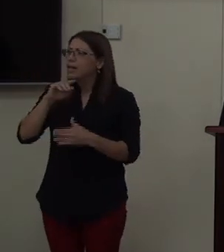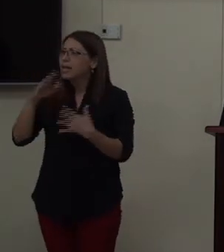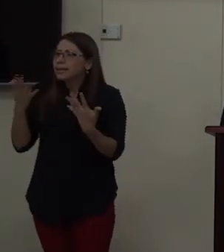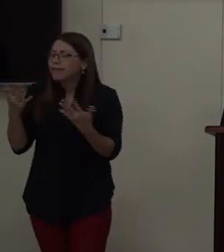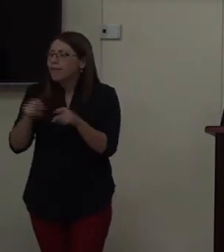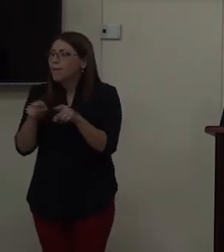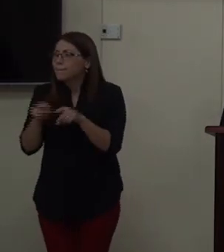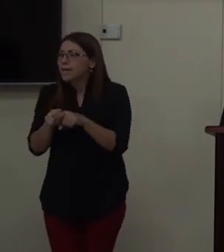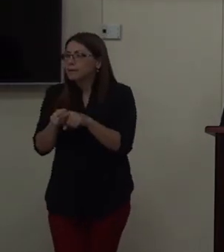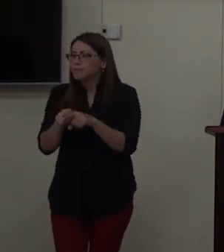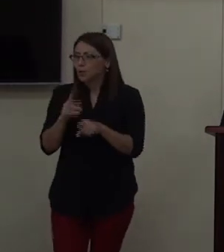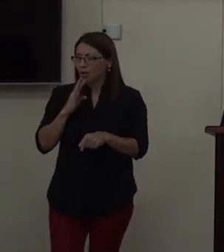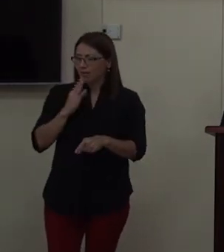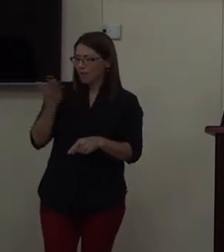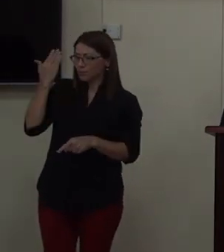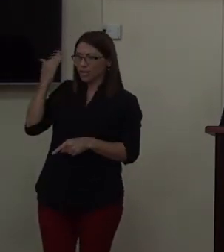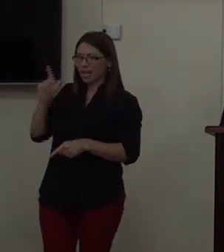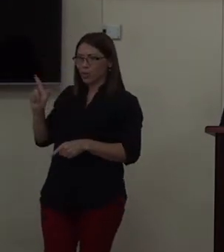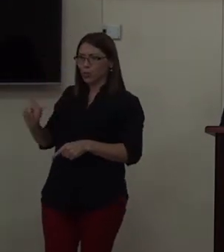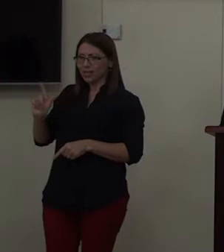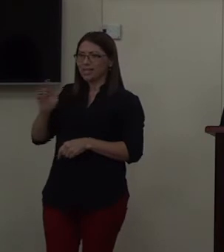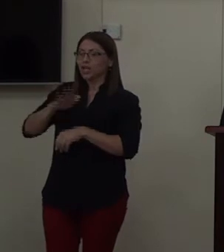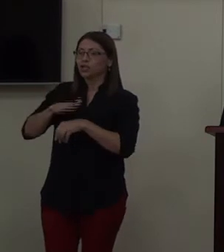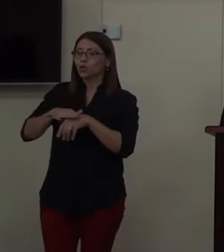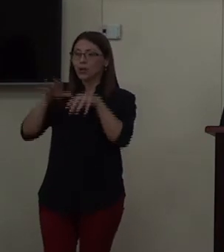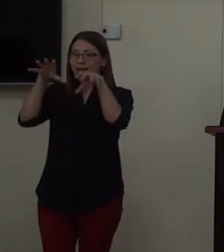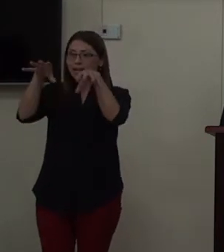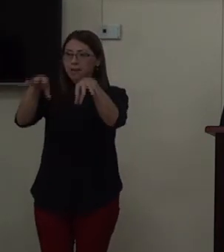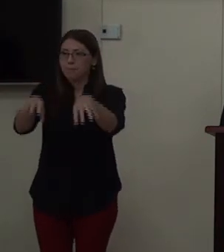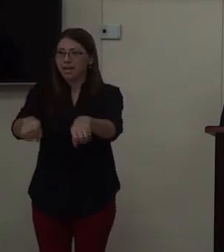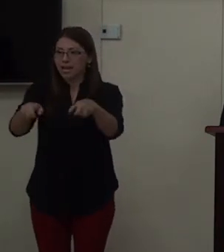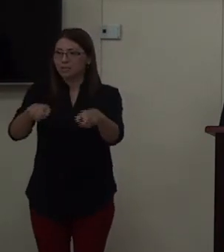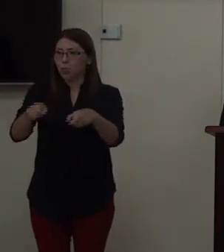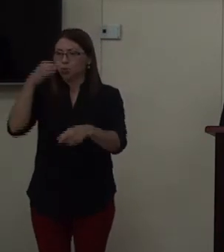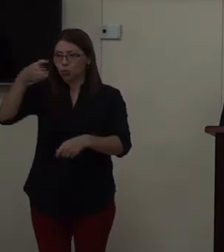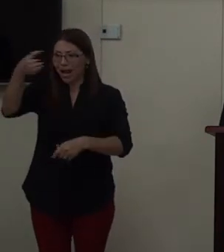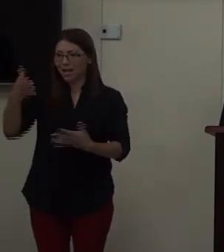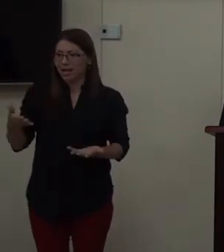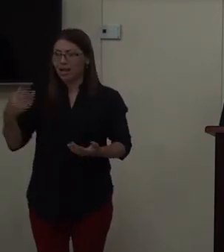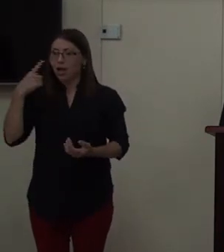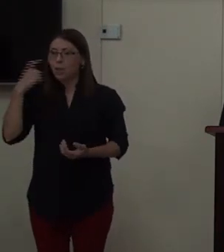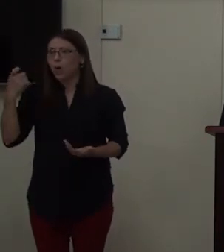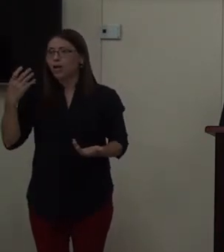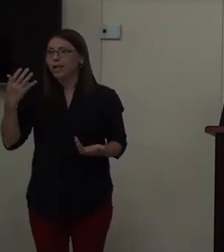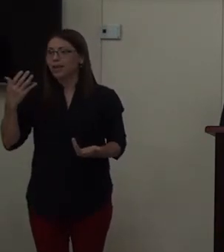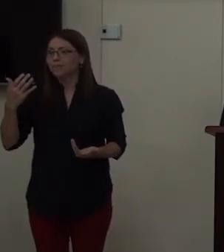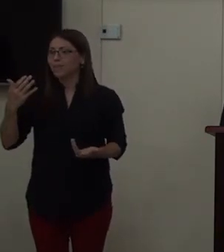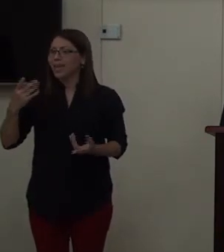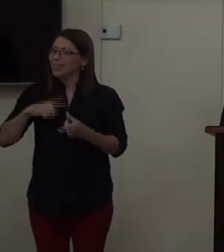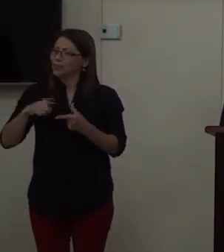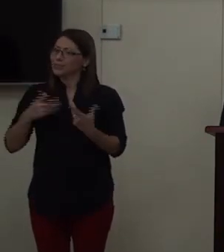Estas afirmaciones hacen pensar más bien en toda la parte de que, bueno, que también hablábamos de un día sobre el imperialismo cultural al final, ¿verdad? porque es una obligación entonces de